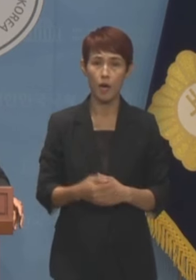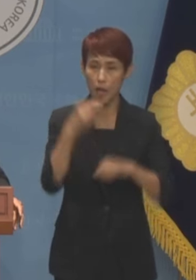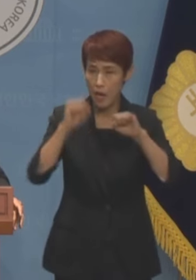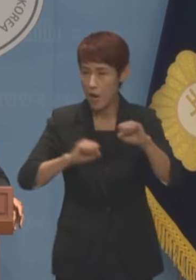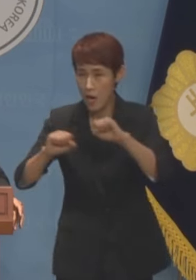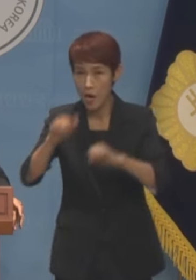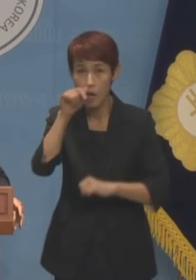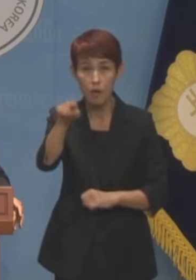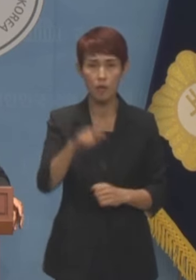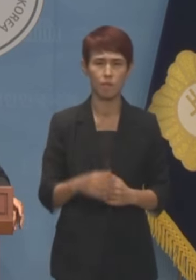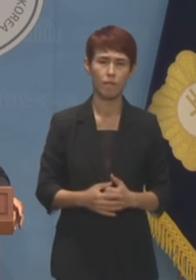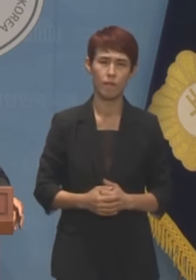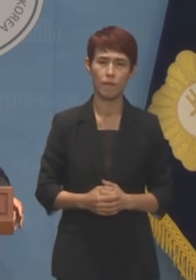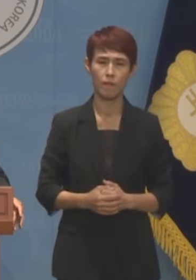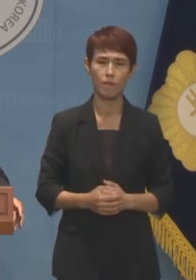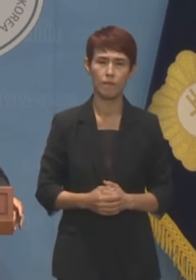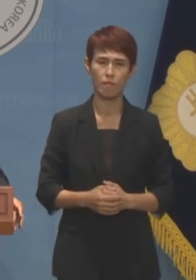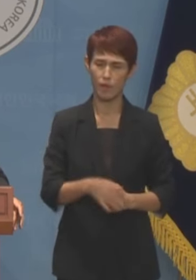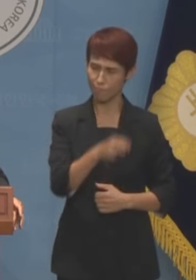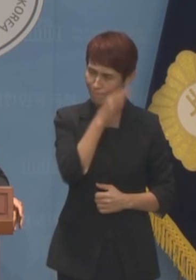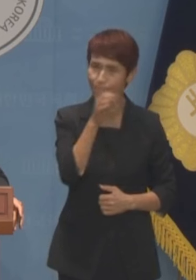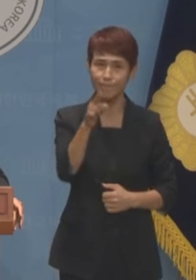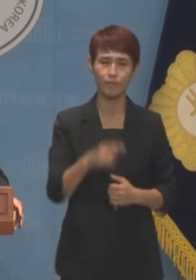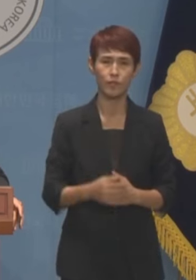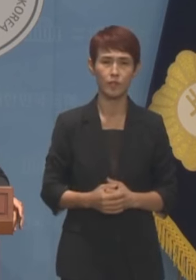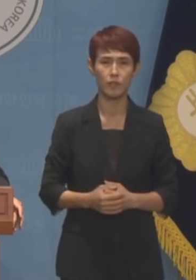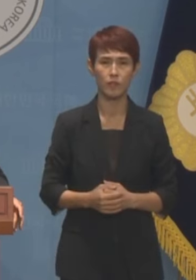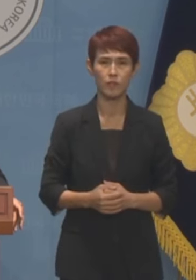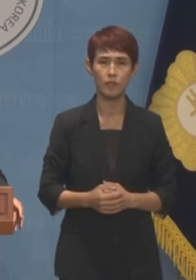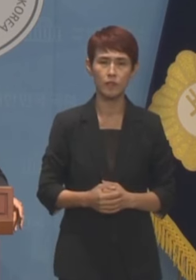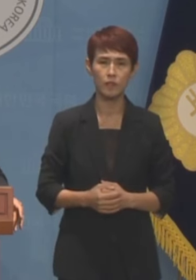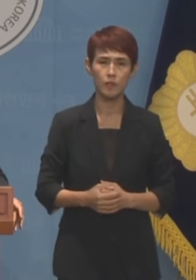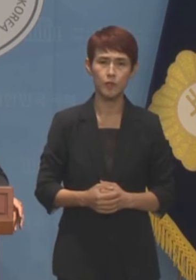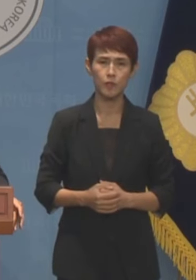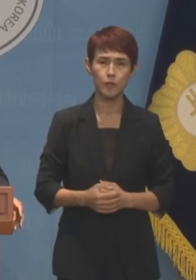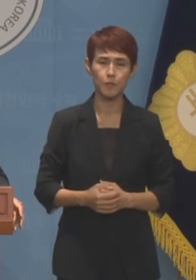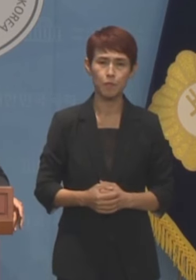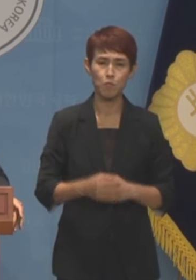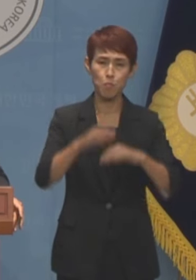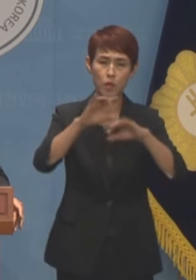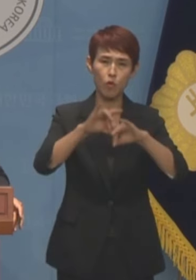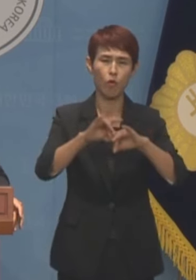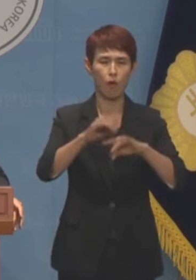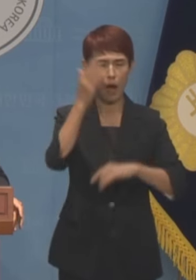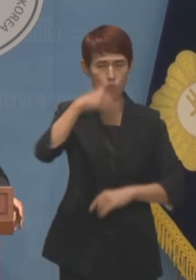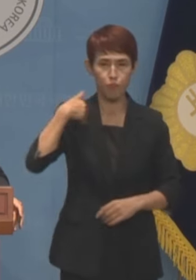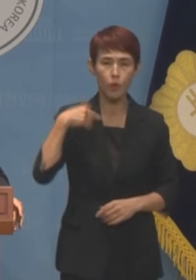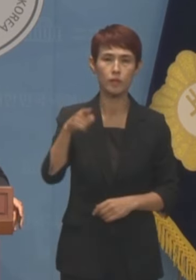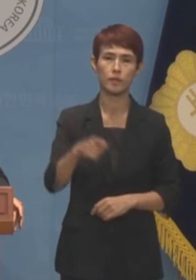하지 않았습니까 정말 부끄럽지 않습니까 방송 문의한